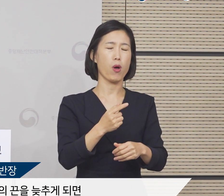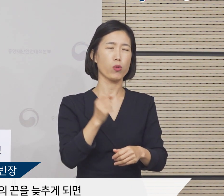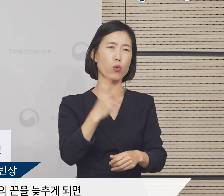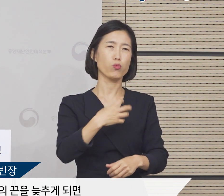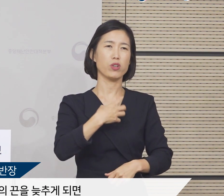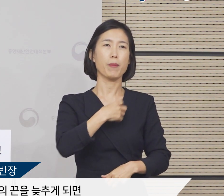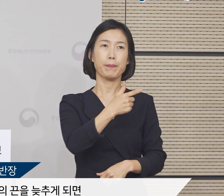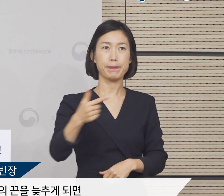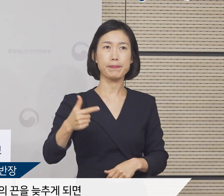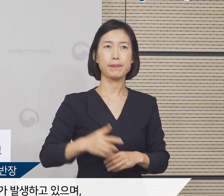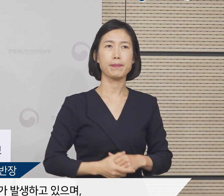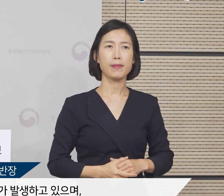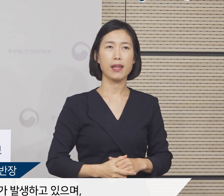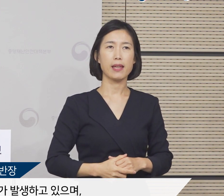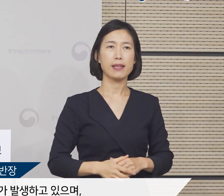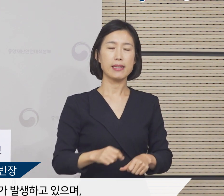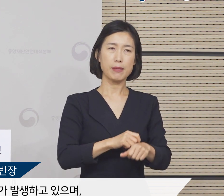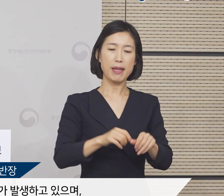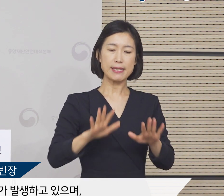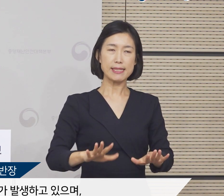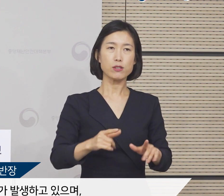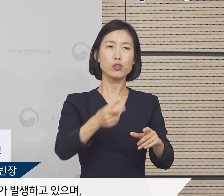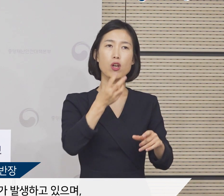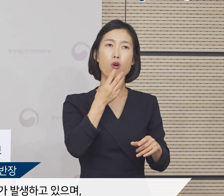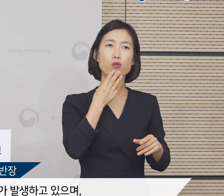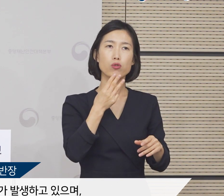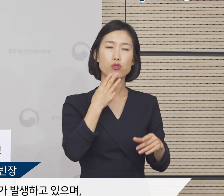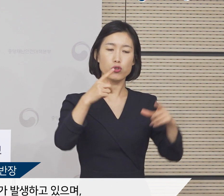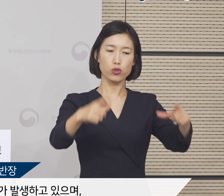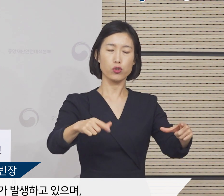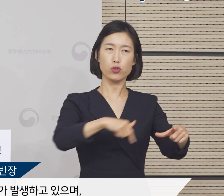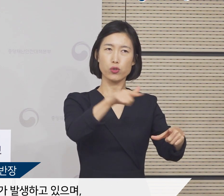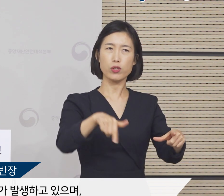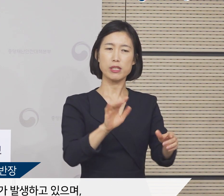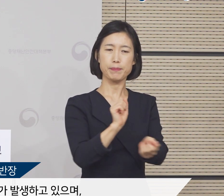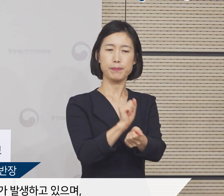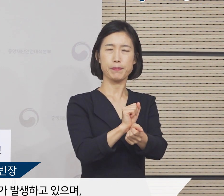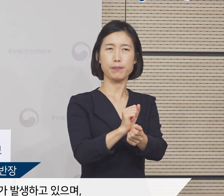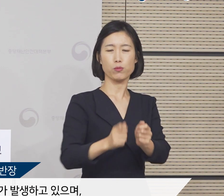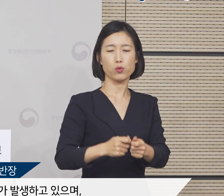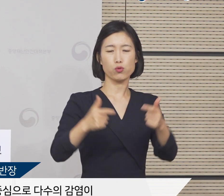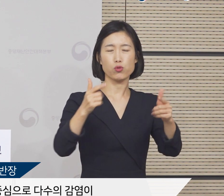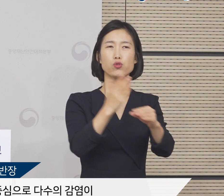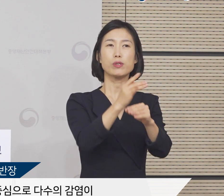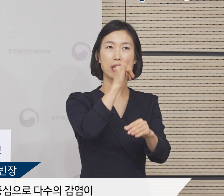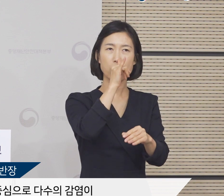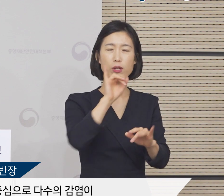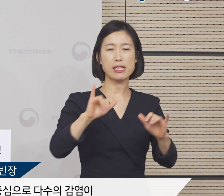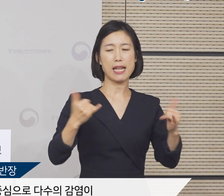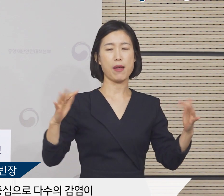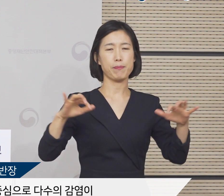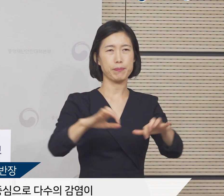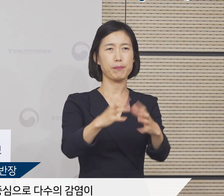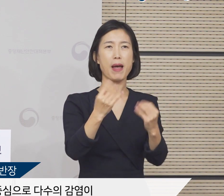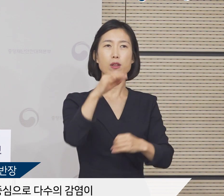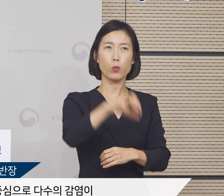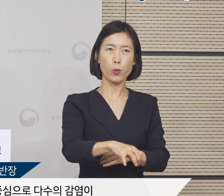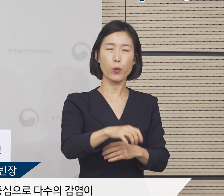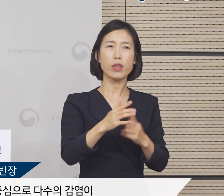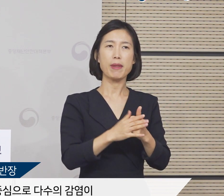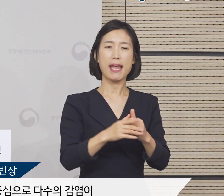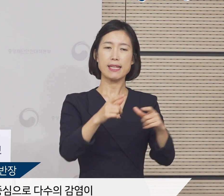있습니다. 특히 현재 수도권을 중심으로 꾸준히 환자가 발생하고 있으며 인구 밀집 지역의